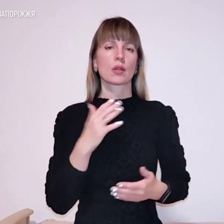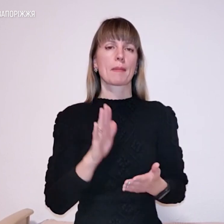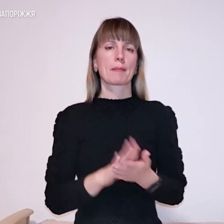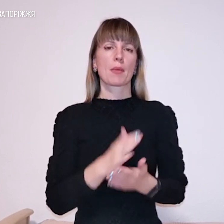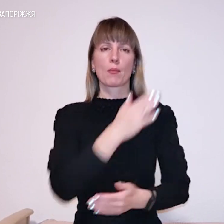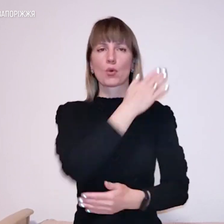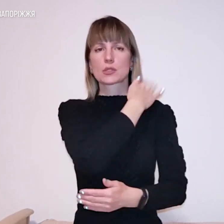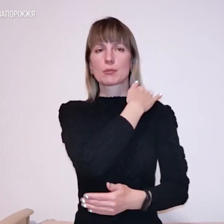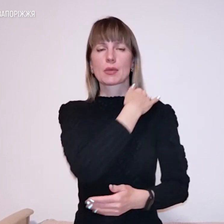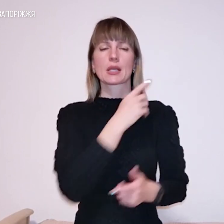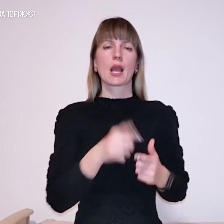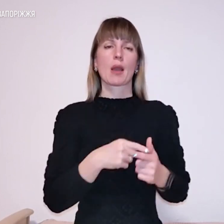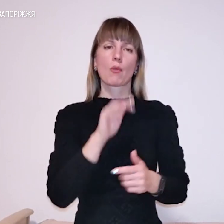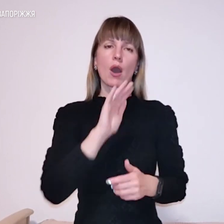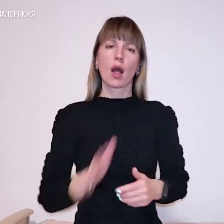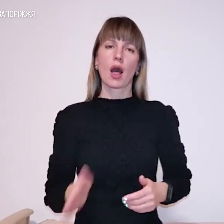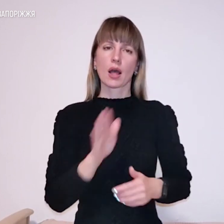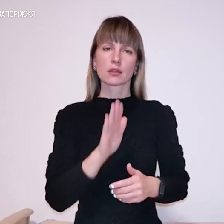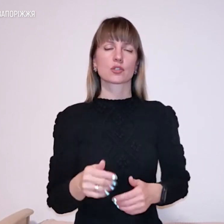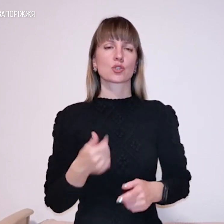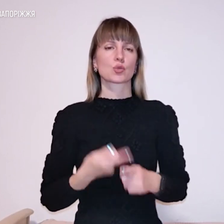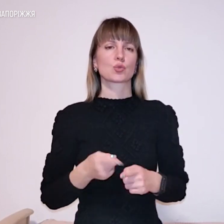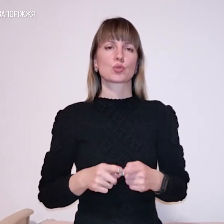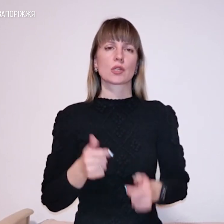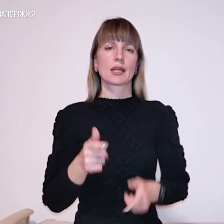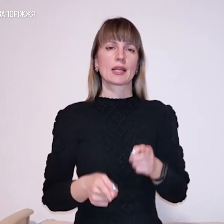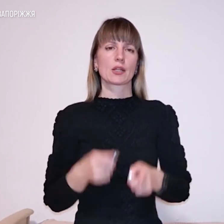спині або гладиш по спині. Дуже рідко. У нас буквально